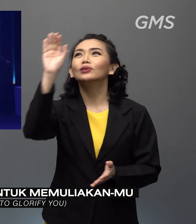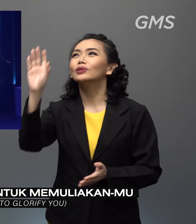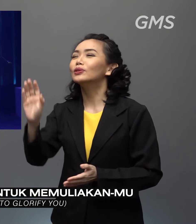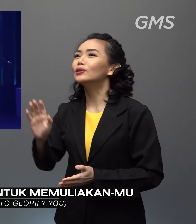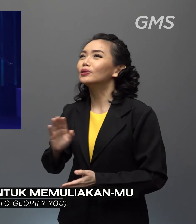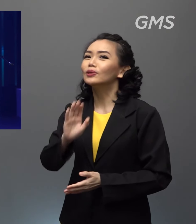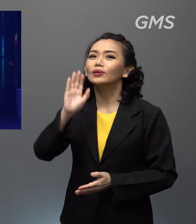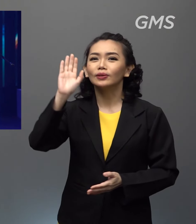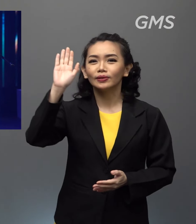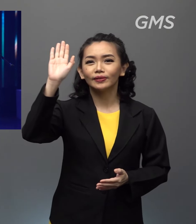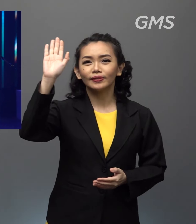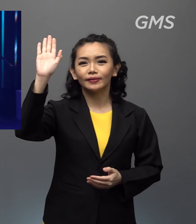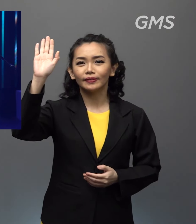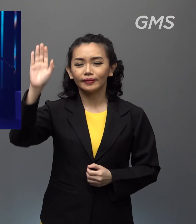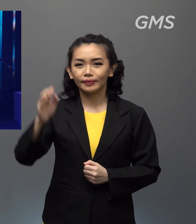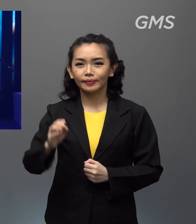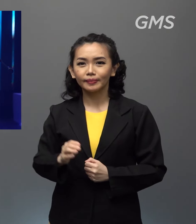memuliakan-Mu.